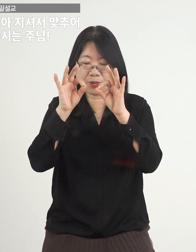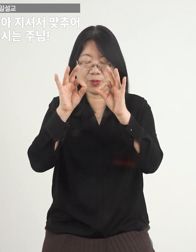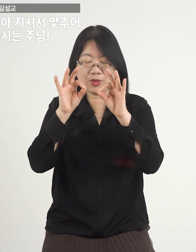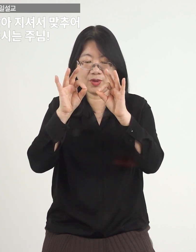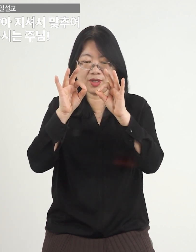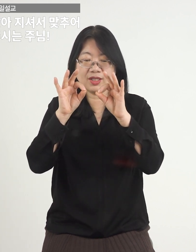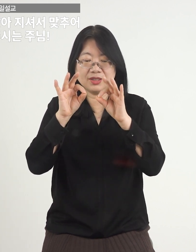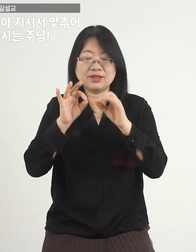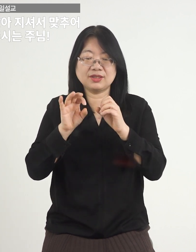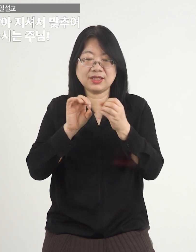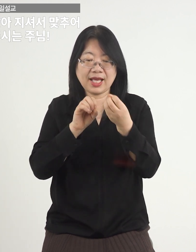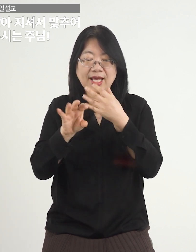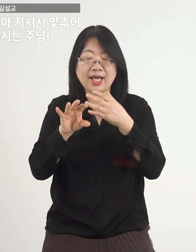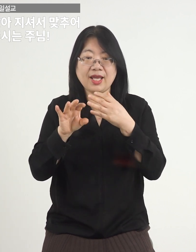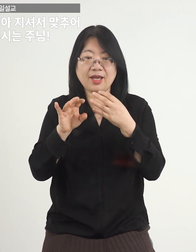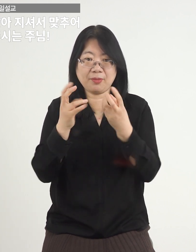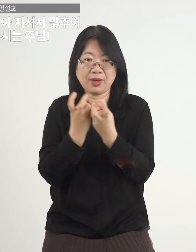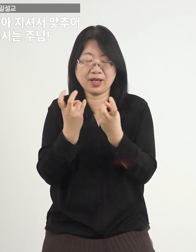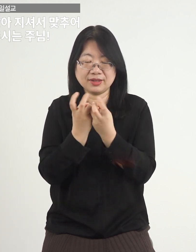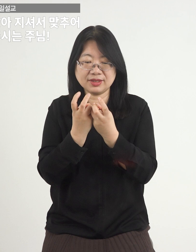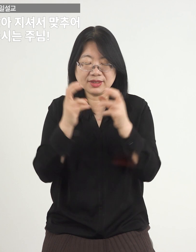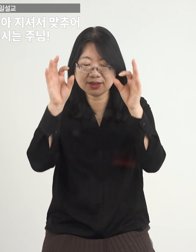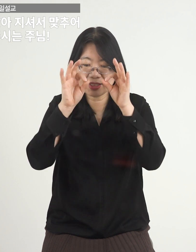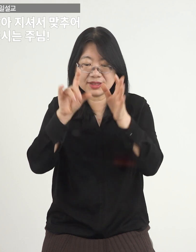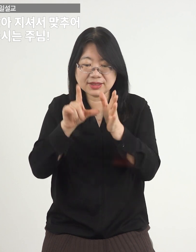찾아보는 시간이 되기를 바랍니다.